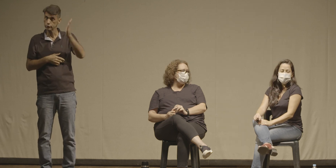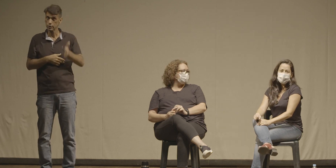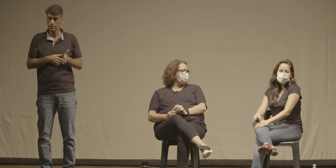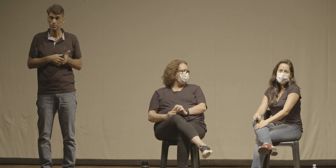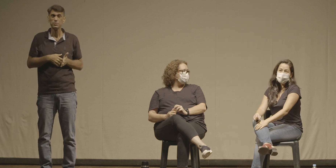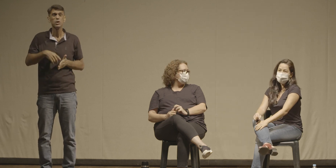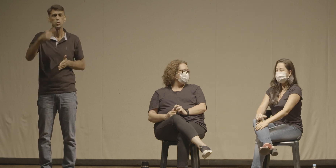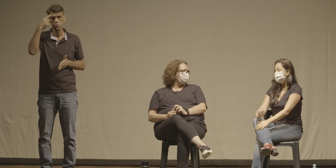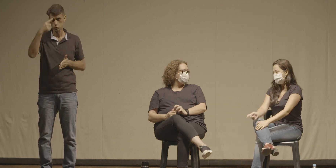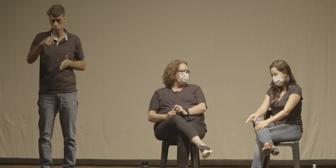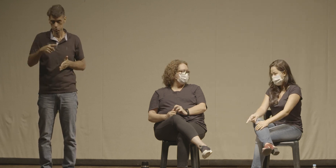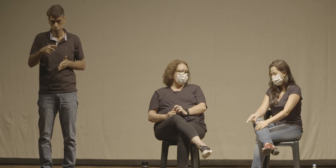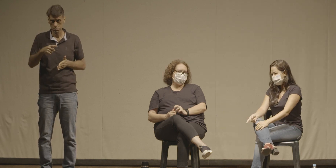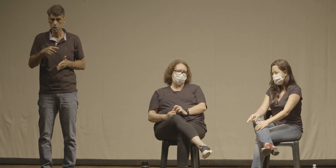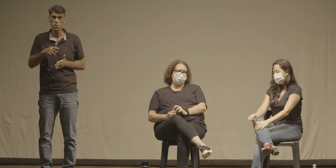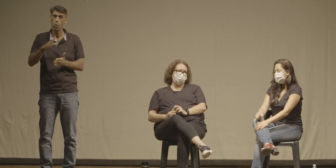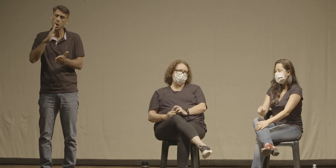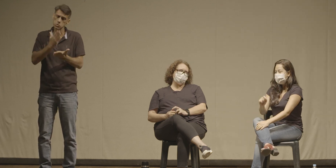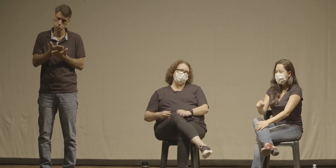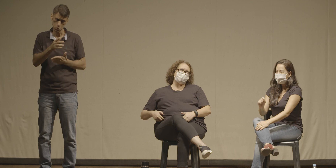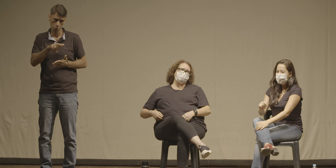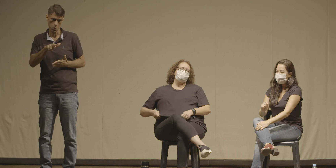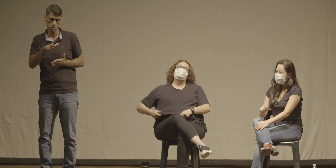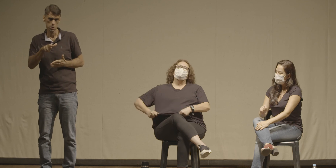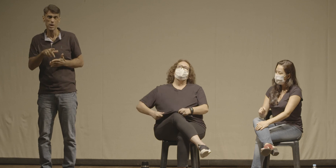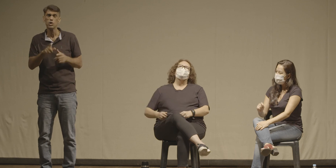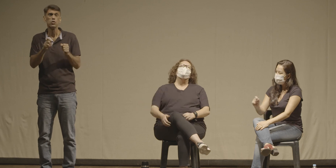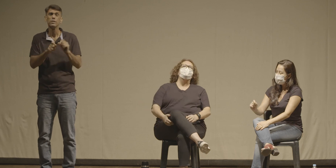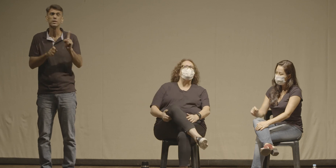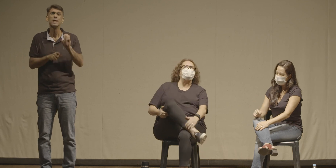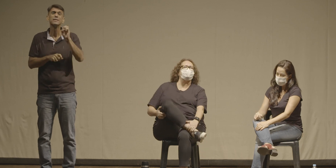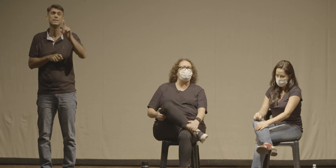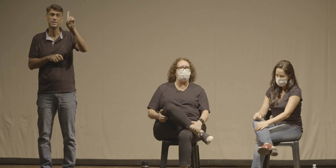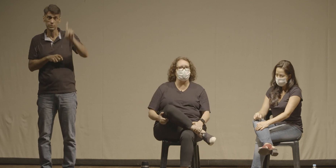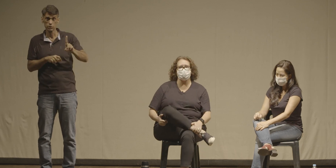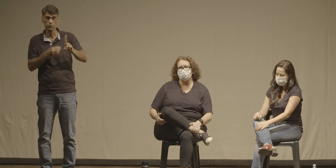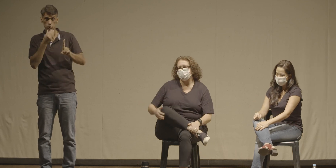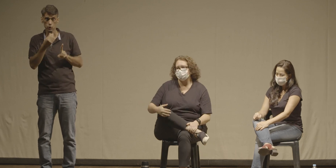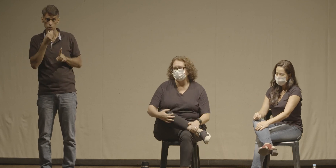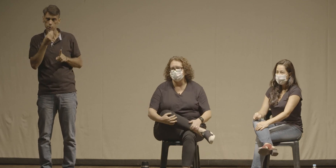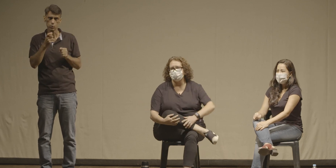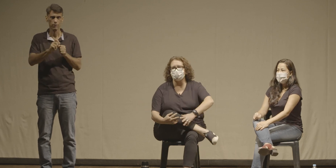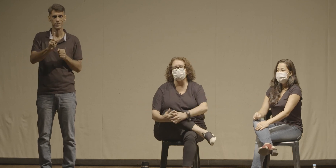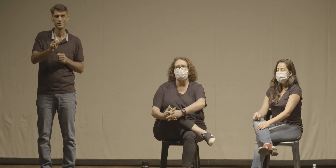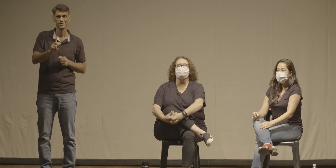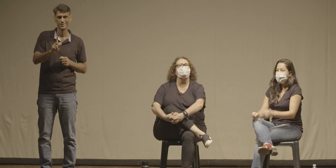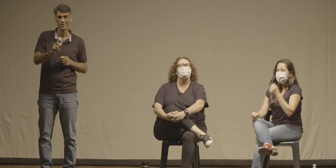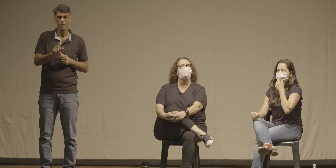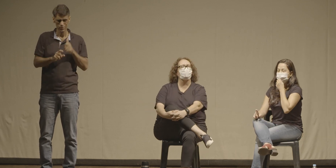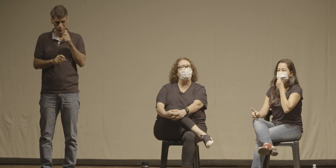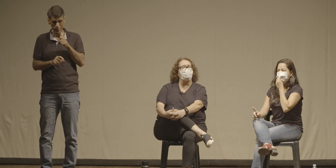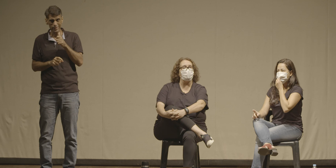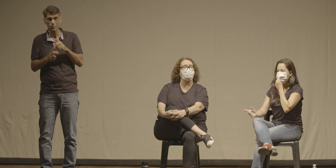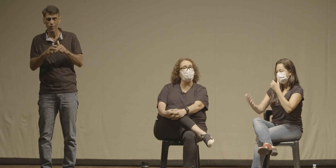não sei e acredito que não, que ele não teria feito isso se o diretor fosse homem. Porque